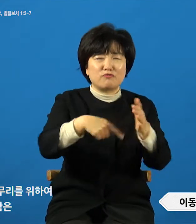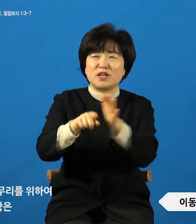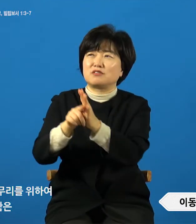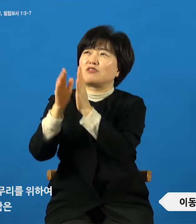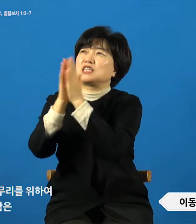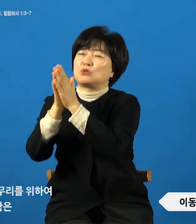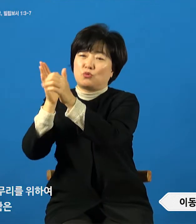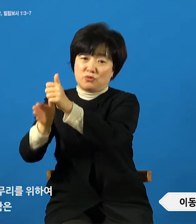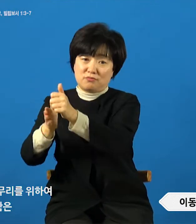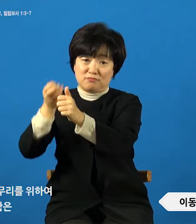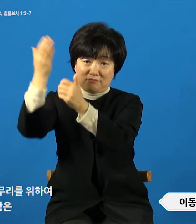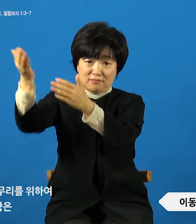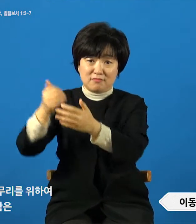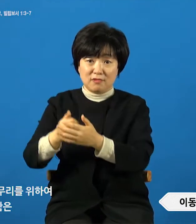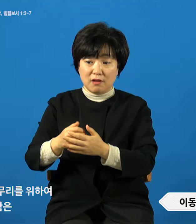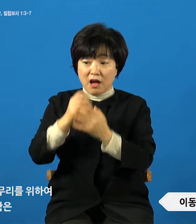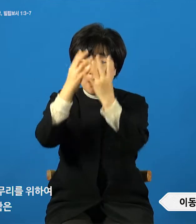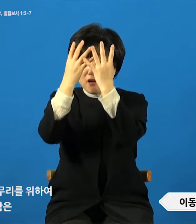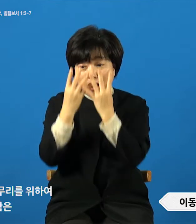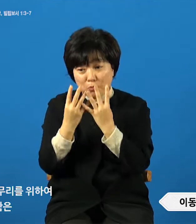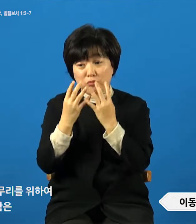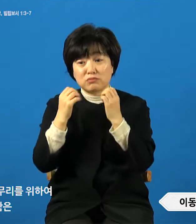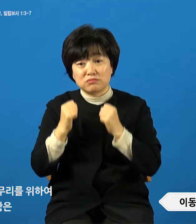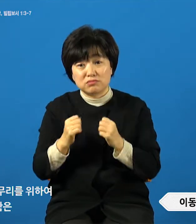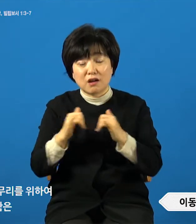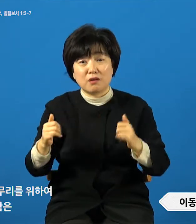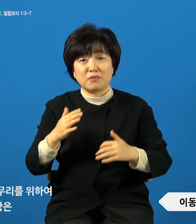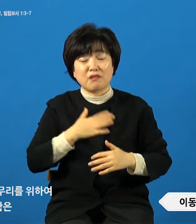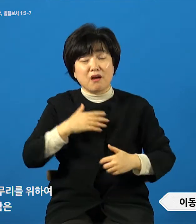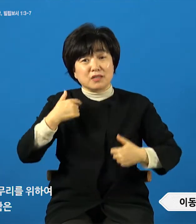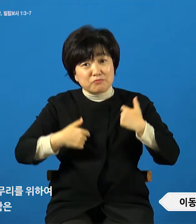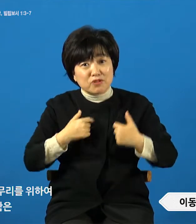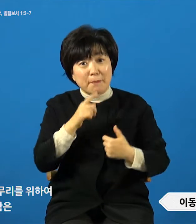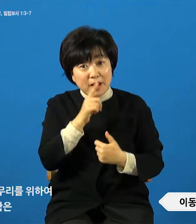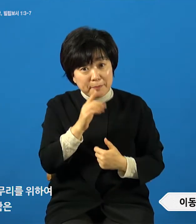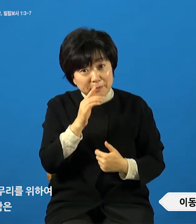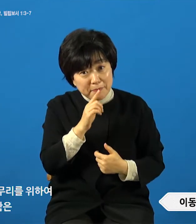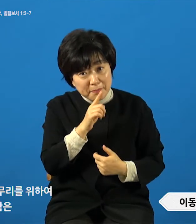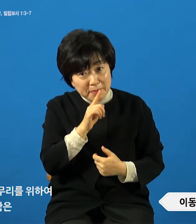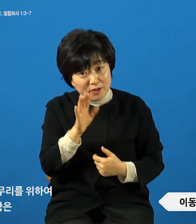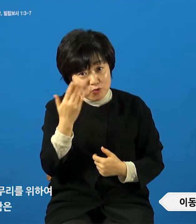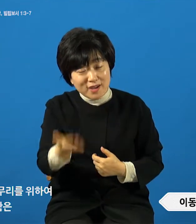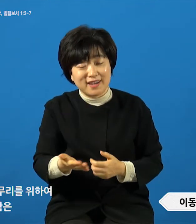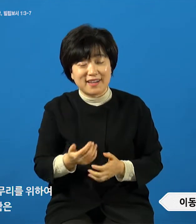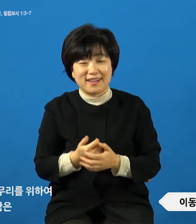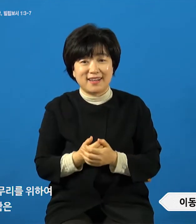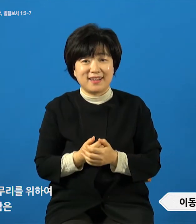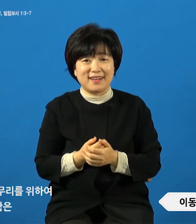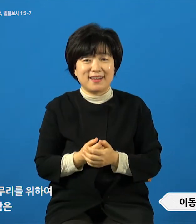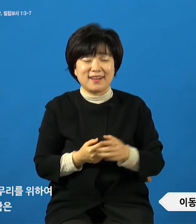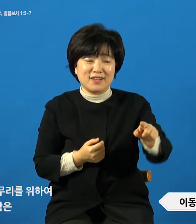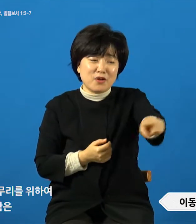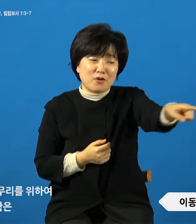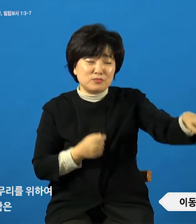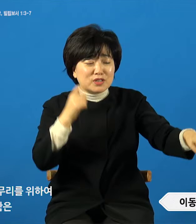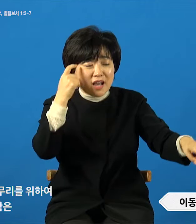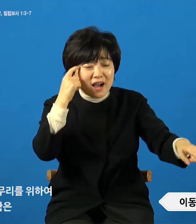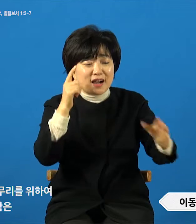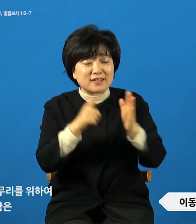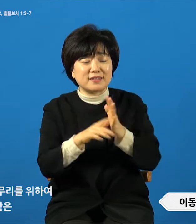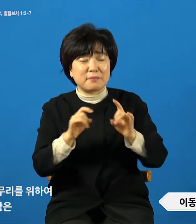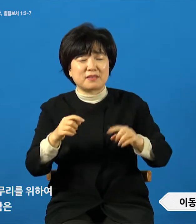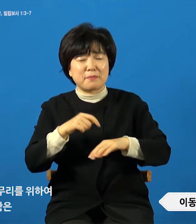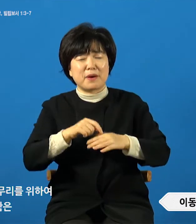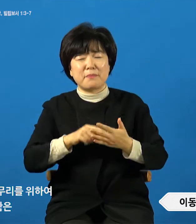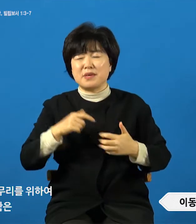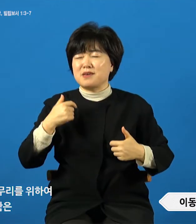감옥에 들어간 사람이 뭐가 좋아서 나는 정말 기쁘다고, 여러분을 생각만 해도 나는 기뻐서 미치겠다고.